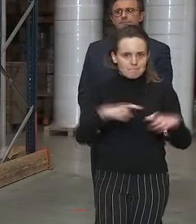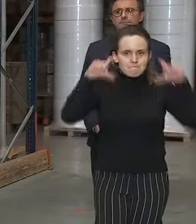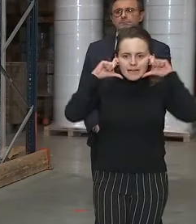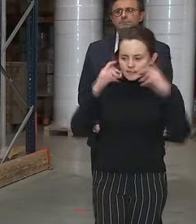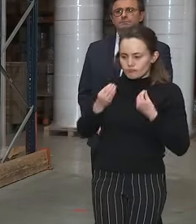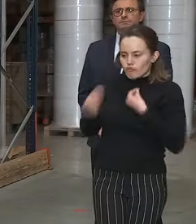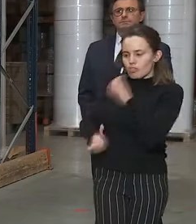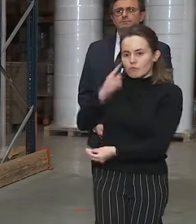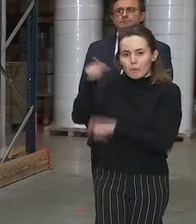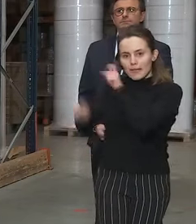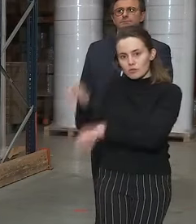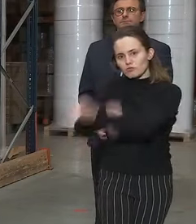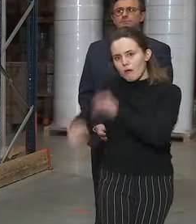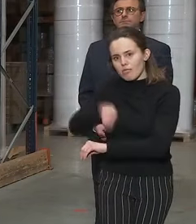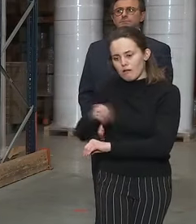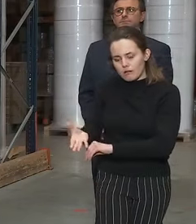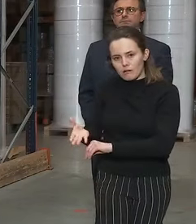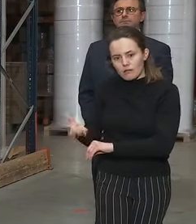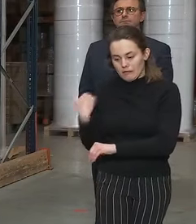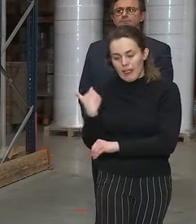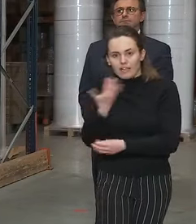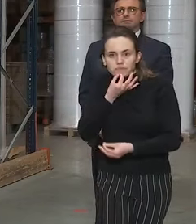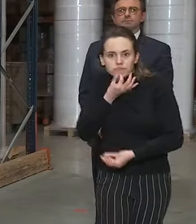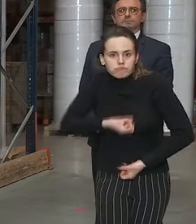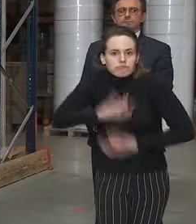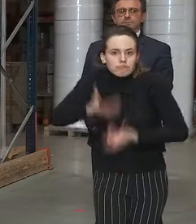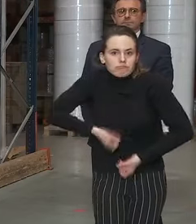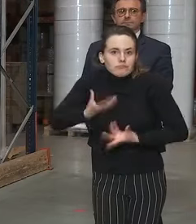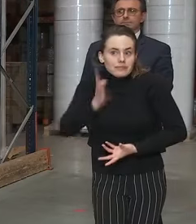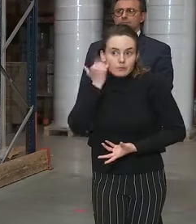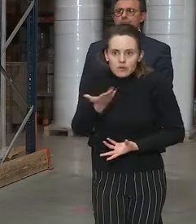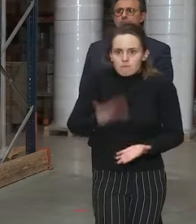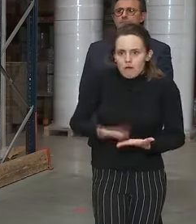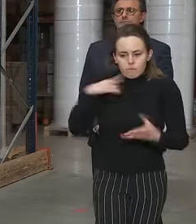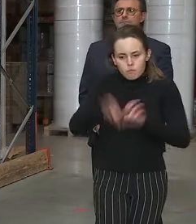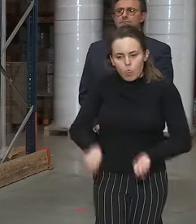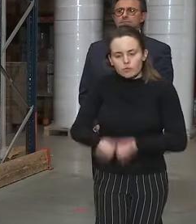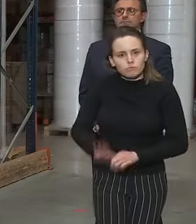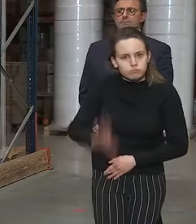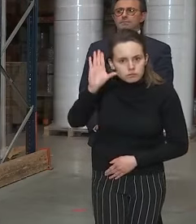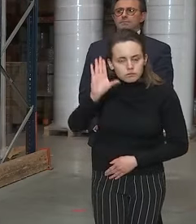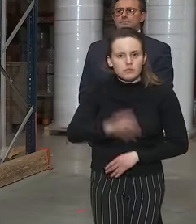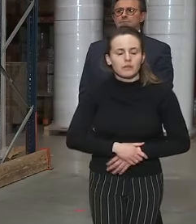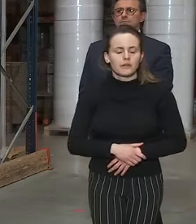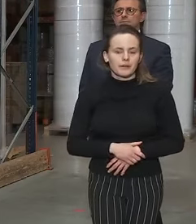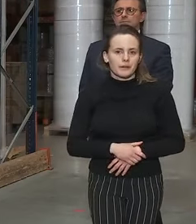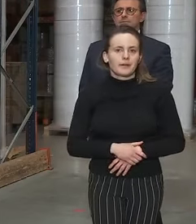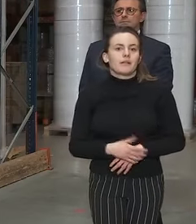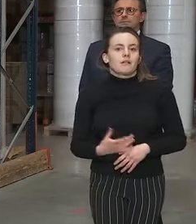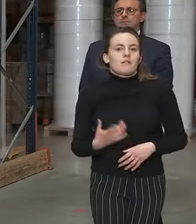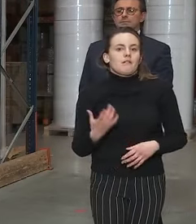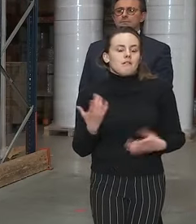que le gouvernement vous a décrite et c'est ce que je viens de vous annoncer en termes de capacité à produire. Quand nous aurons touché les